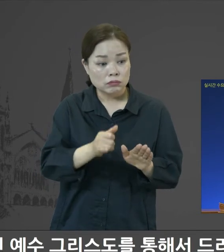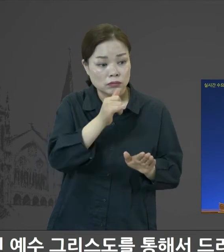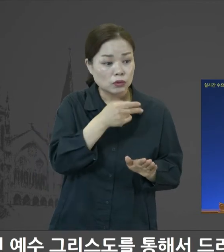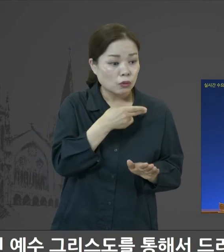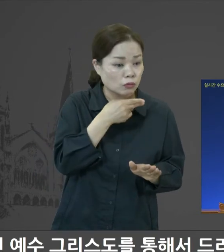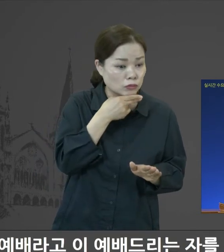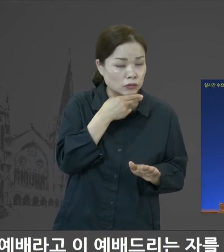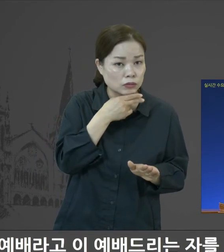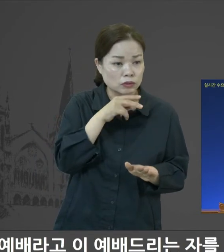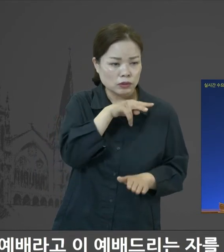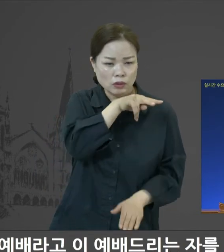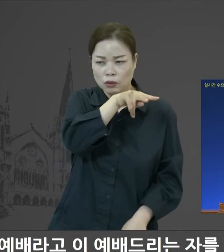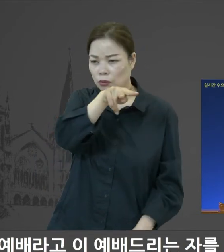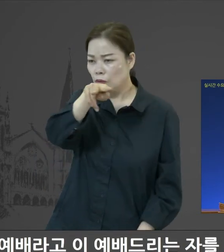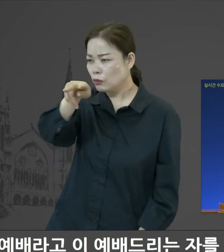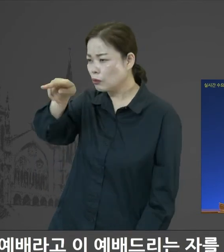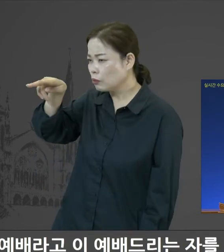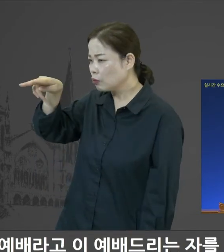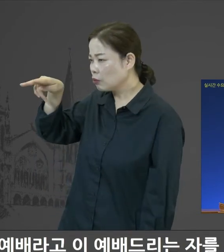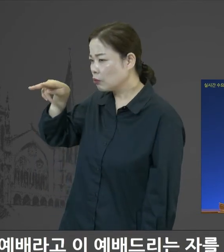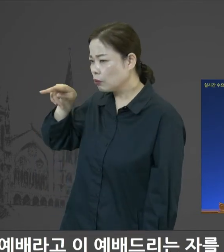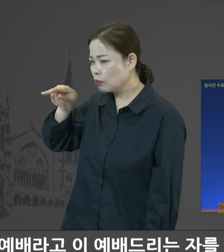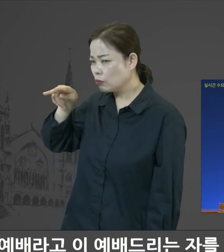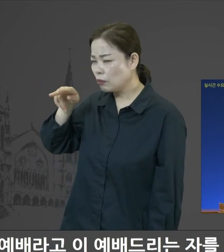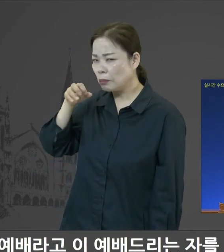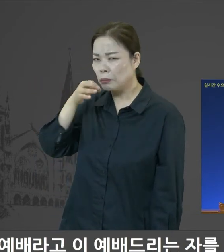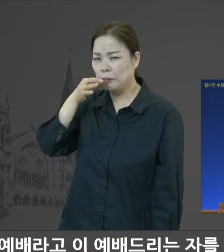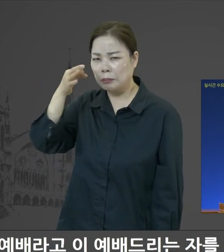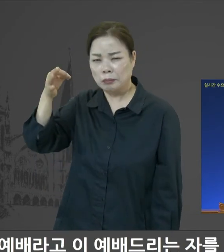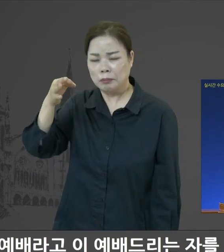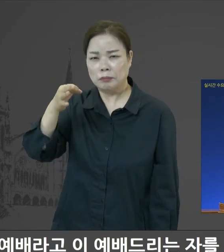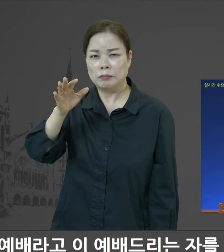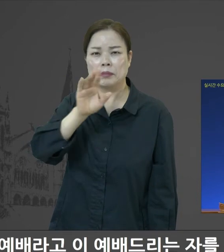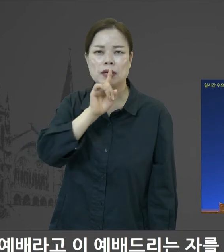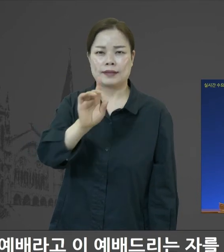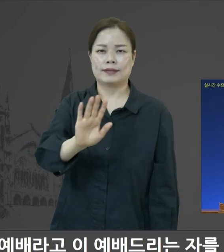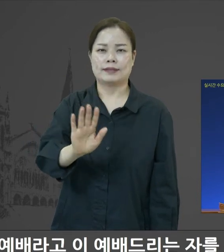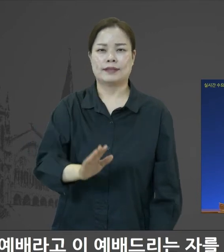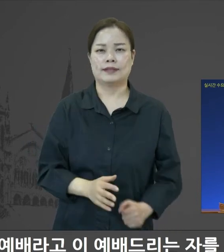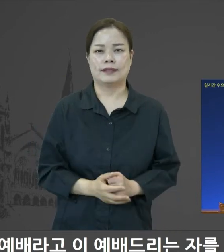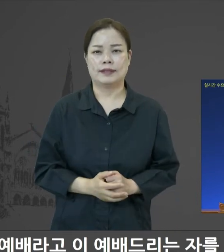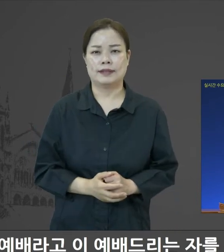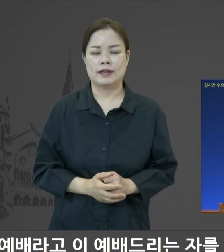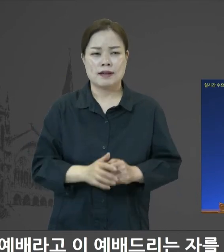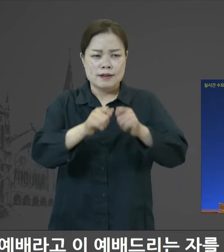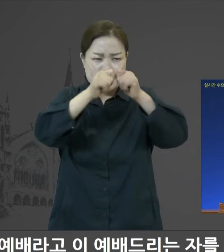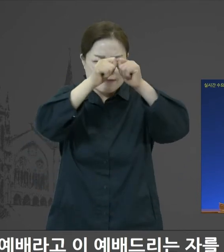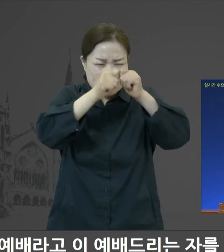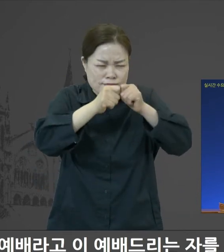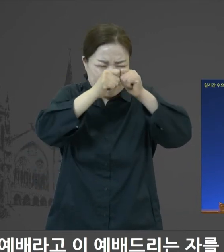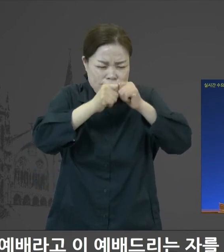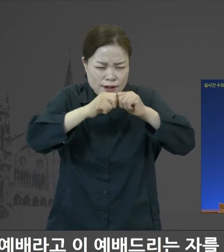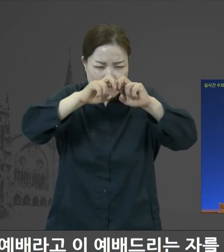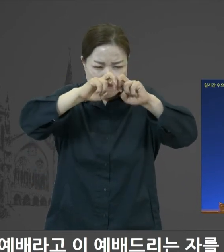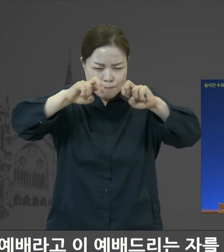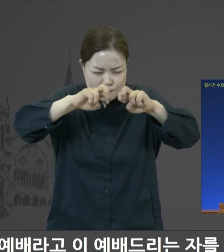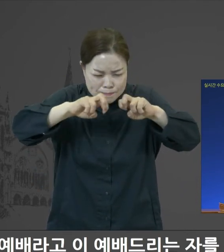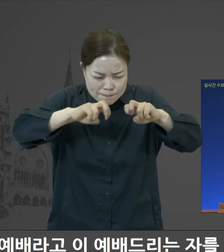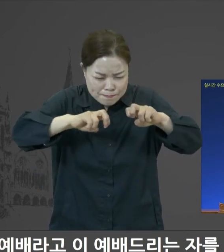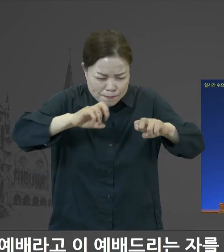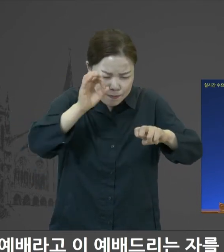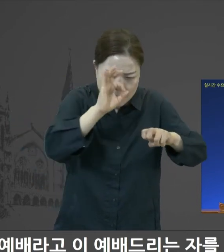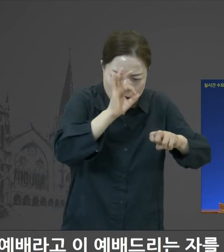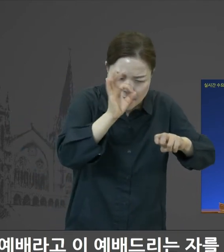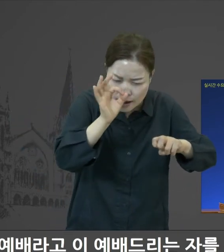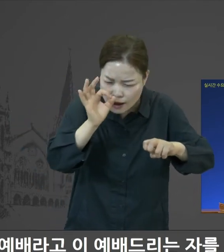그냥 쑥 둘러보는 그 정도에 찾는 노력이 들어가는 게 아니에요. 샅샅이 찾는다는 겁니다. 아주 귀한